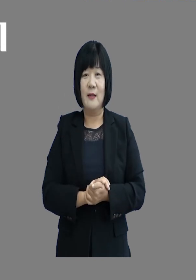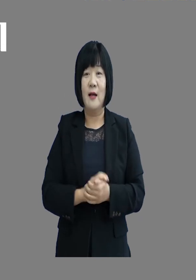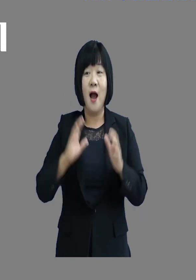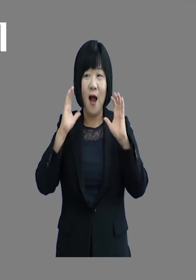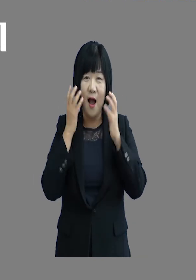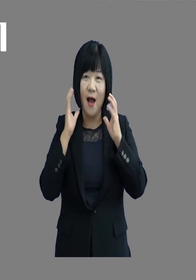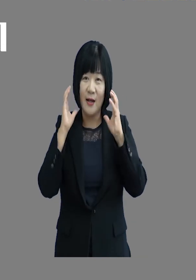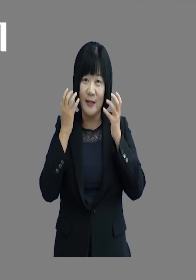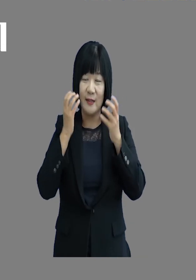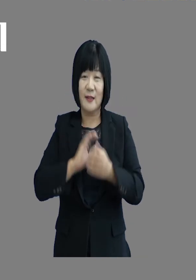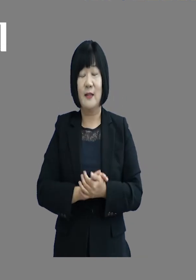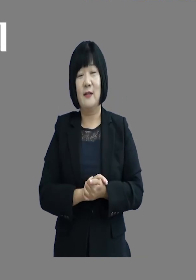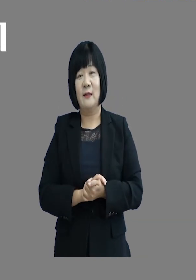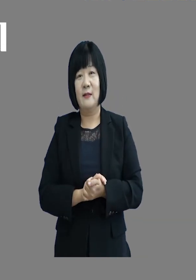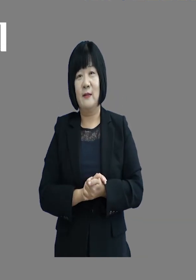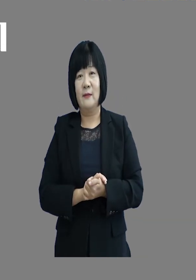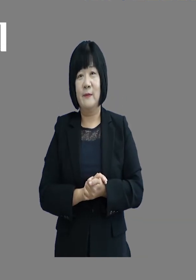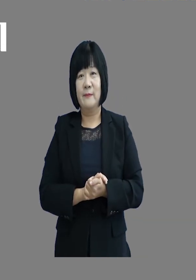아기?